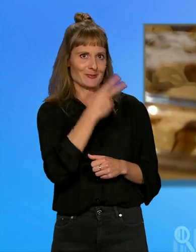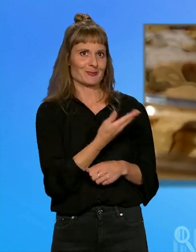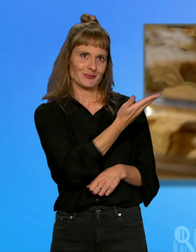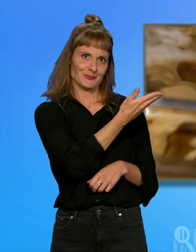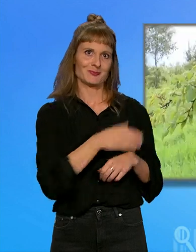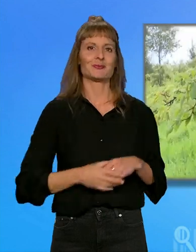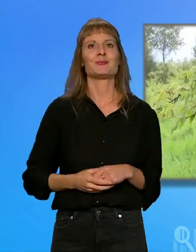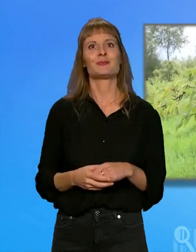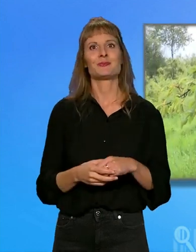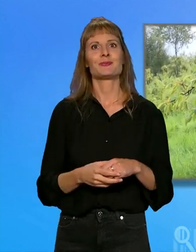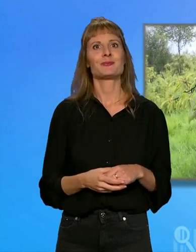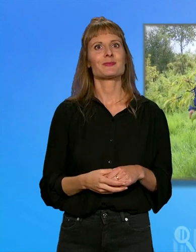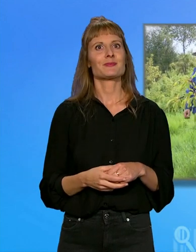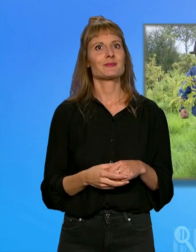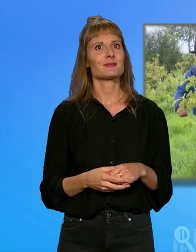Kegi.